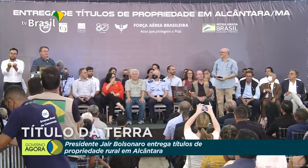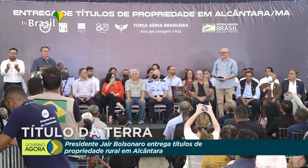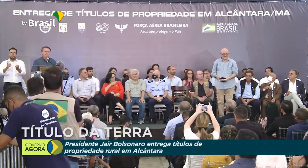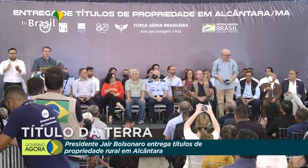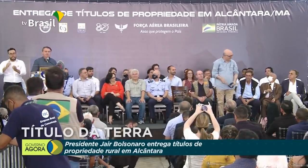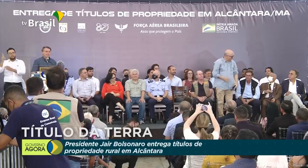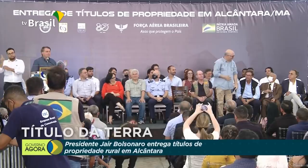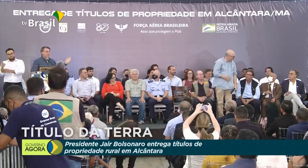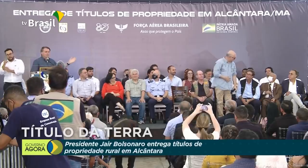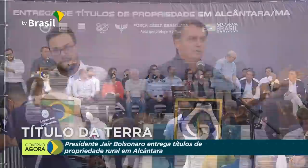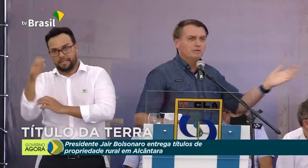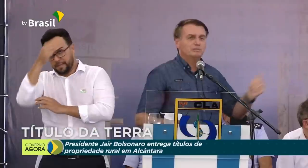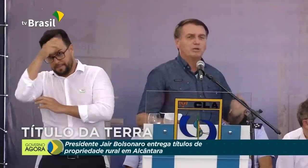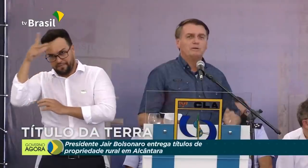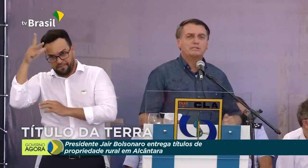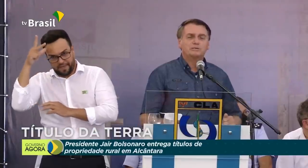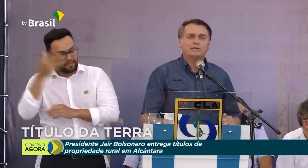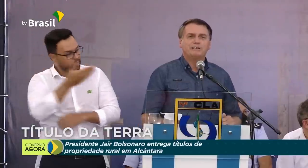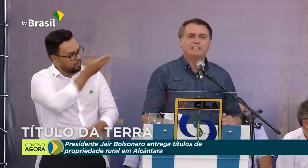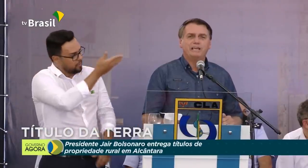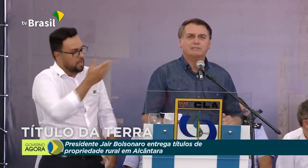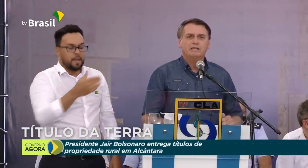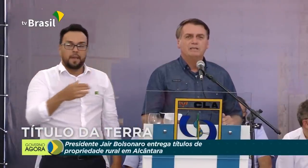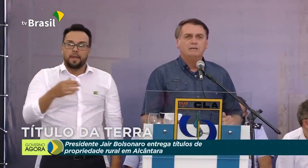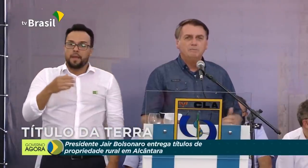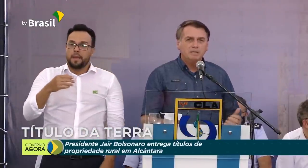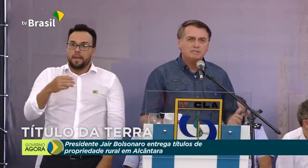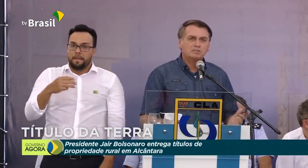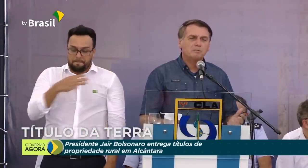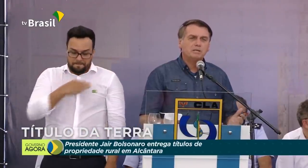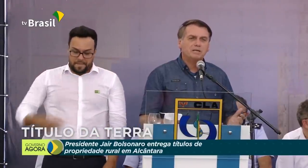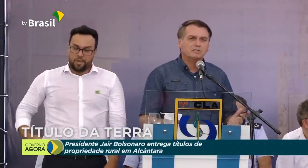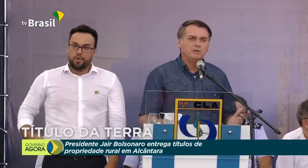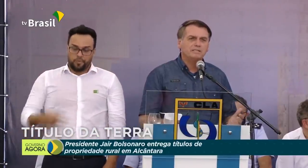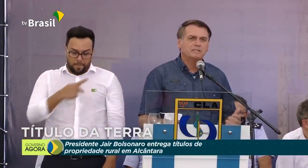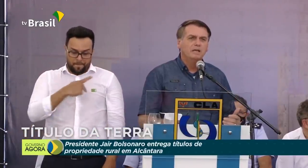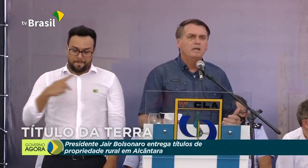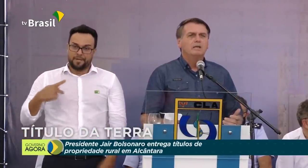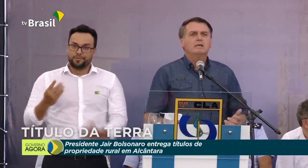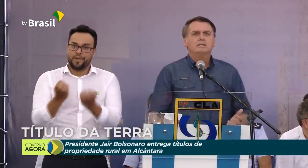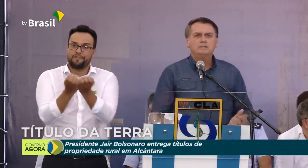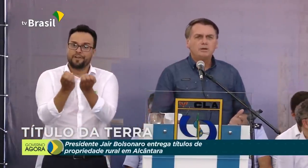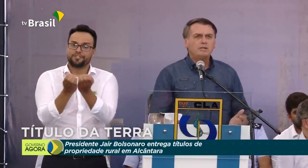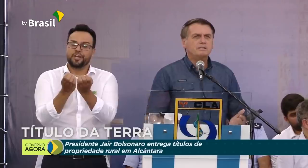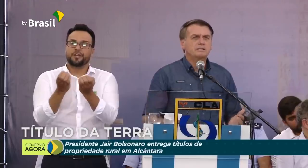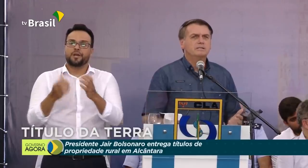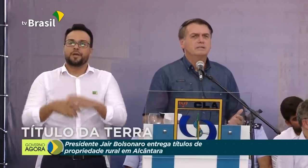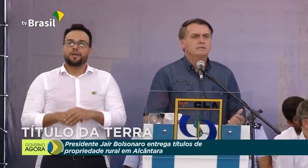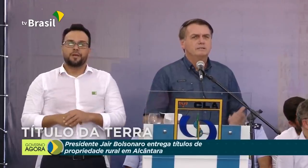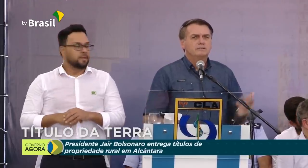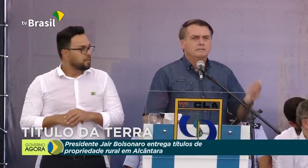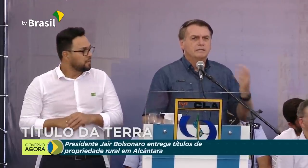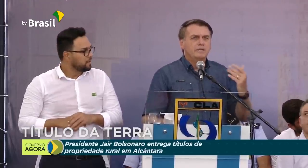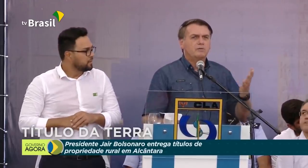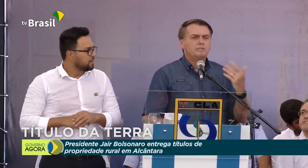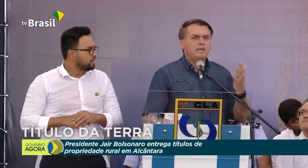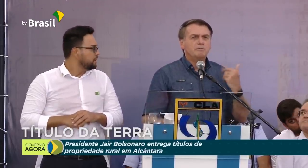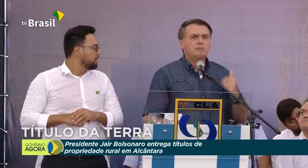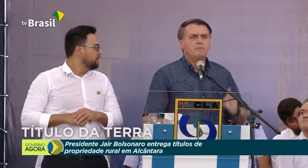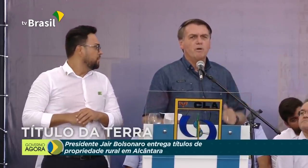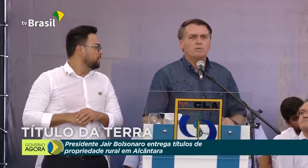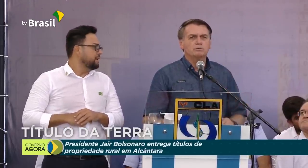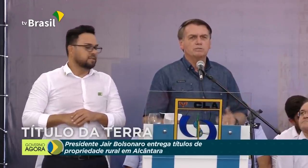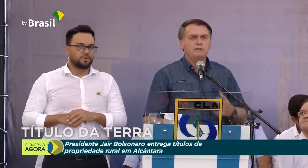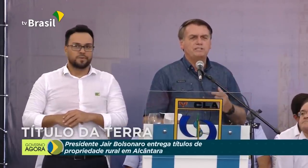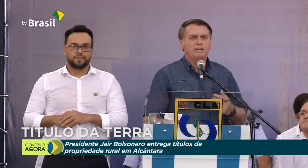lá que é prefeito. O Milton, que é um pastor evangélico, ministro das comunicações. E nós recordemos